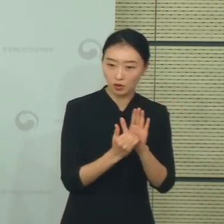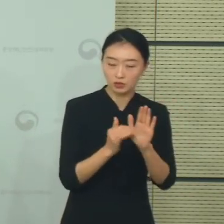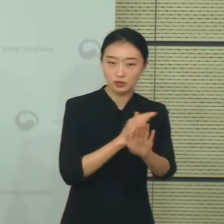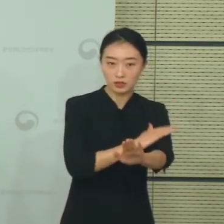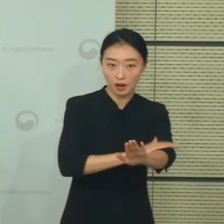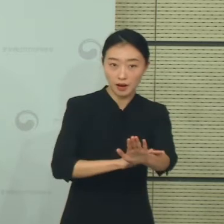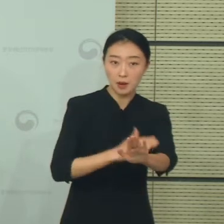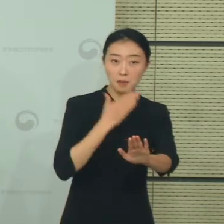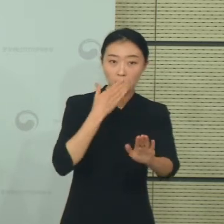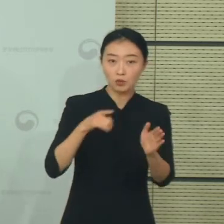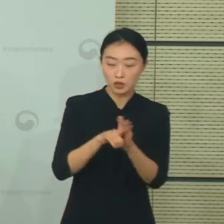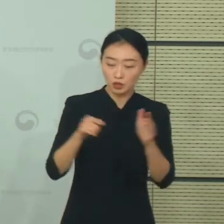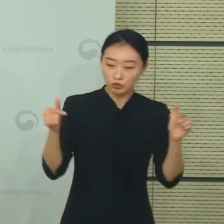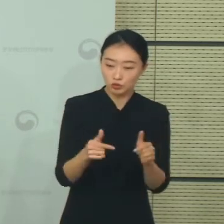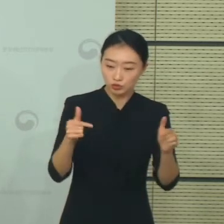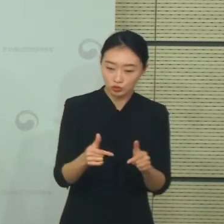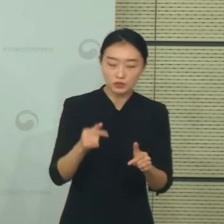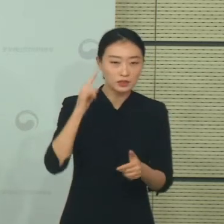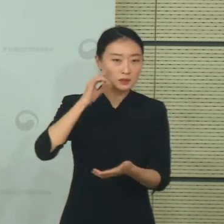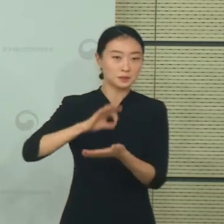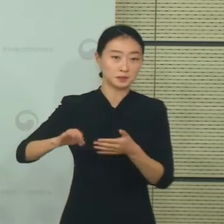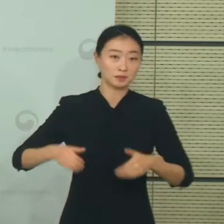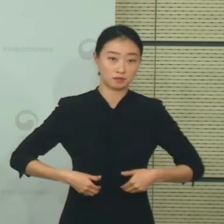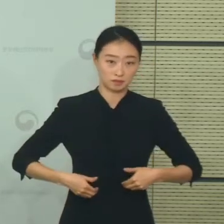수준으로 줄일 수 있게 될 것입니다.